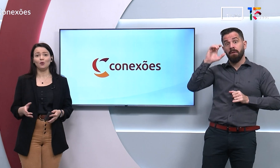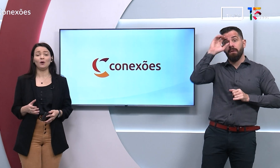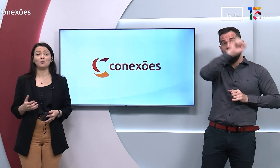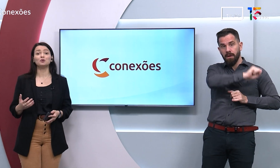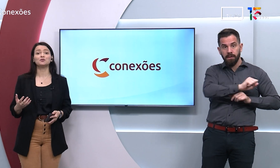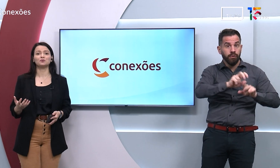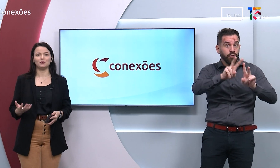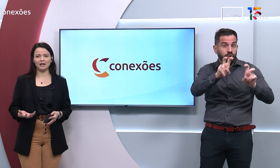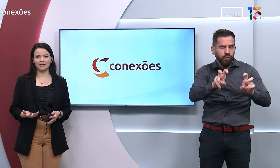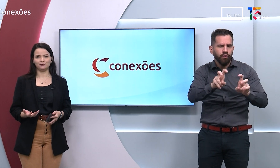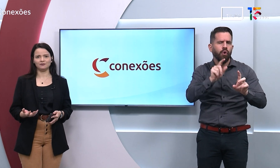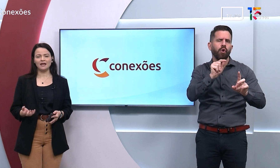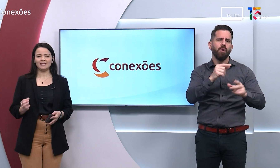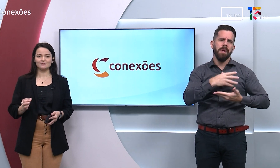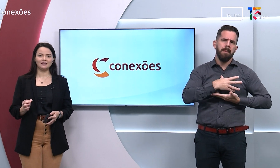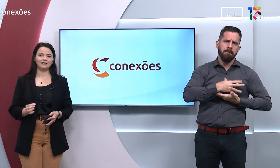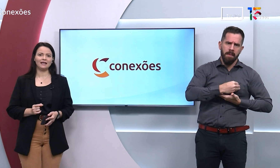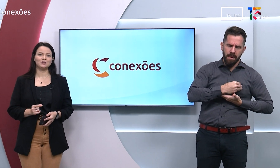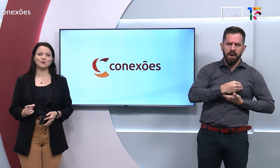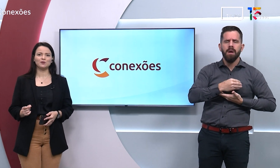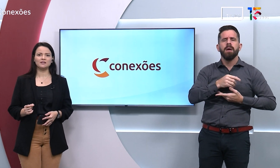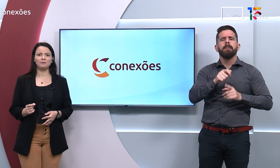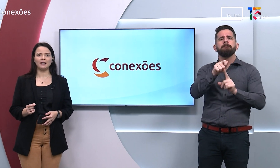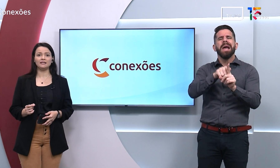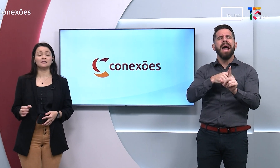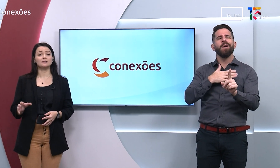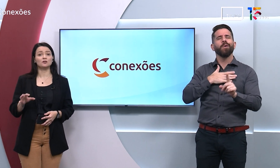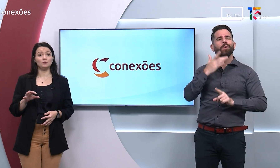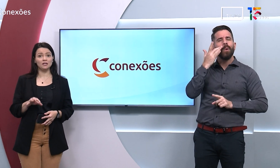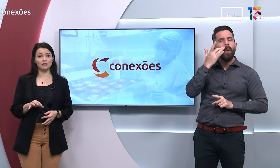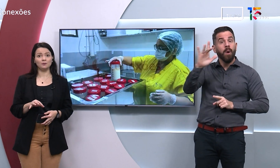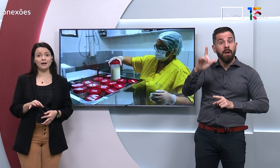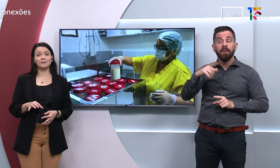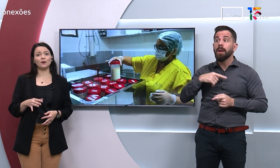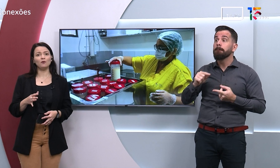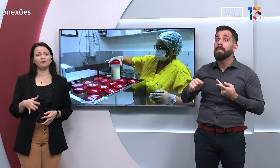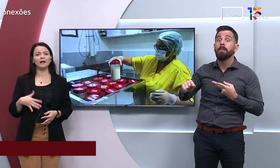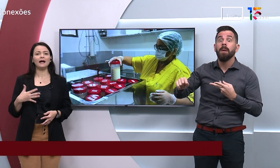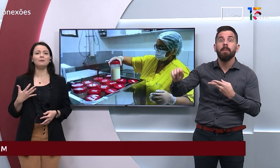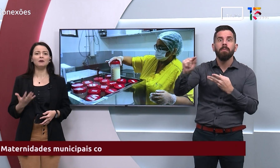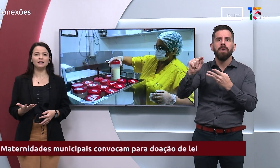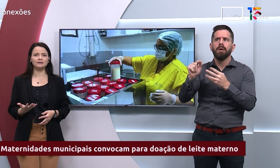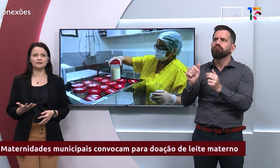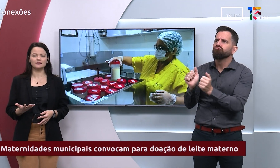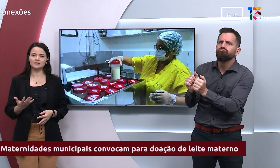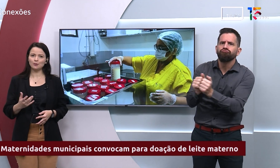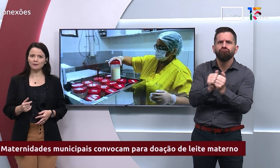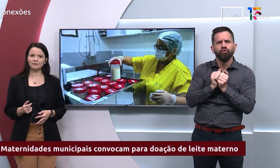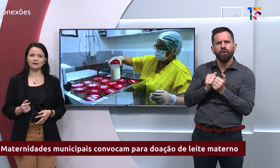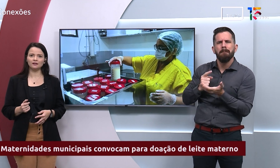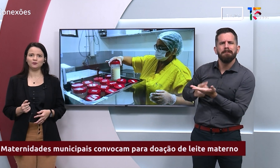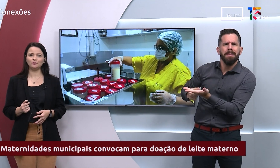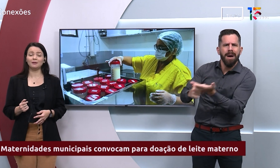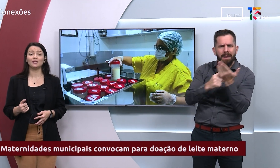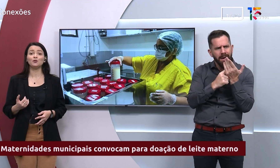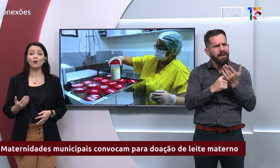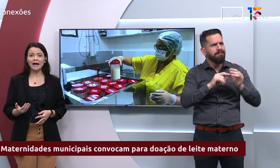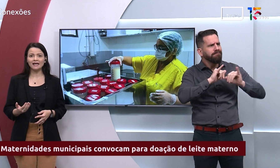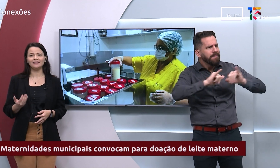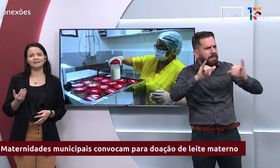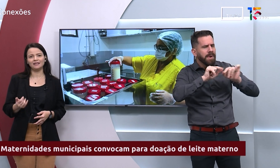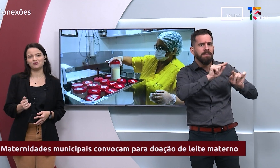tema, o Agosto Dourado, as maternidades municipais se uniram para convocar mães que estão amamentando